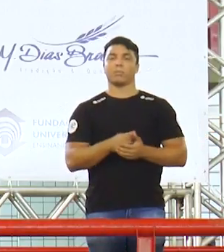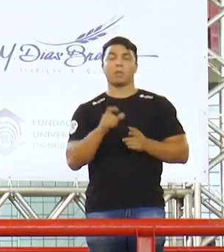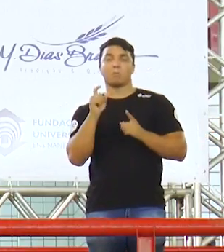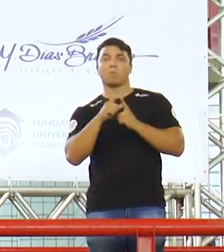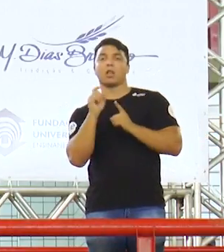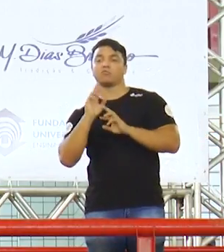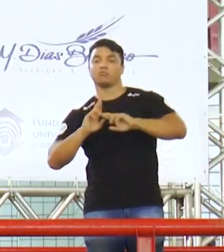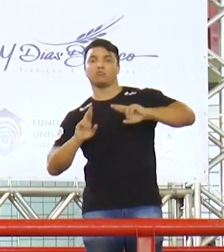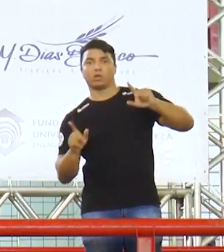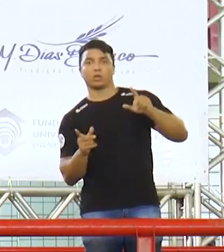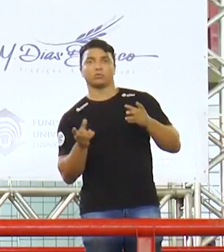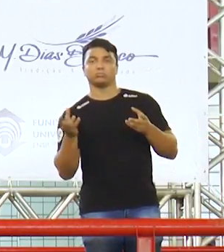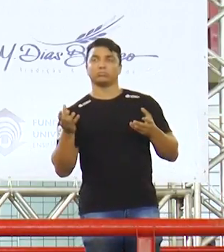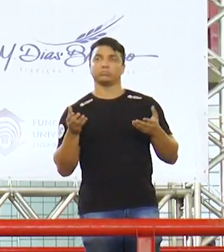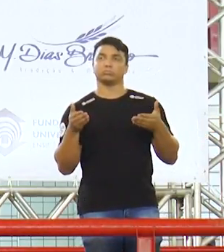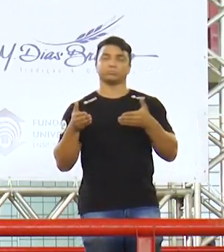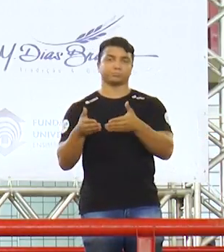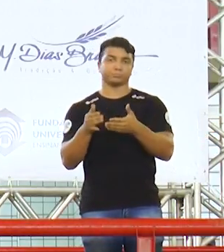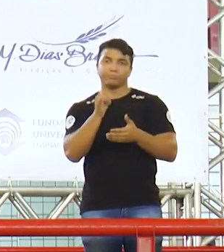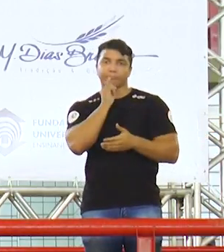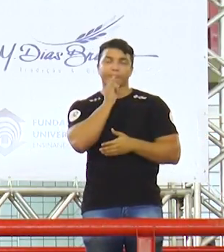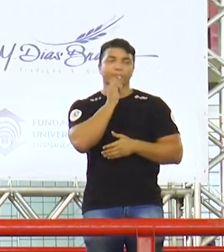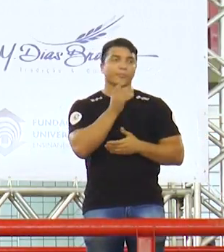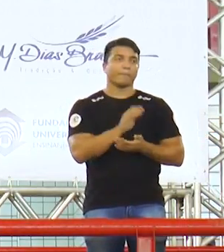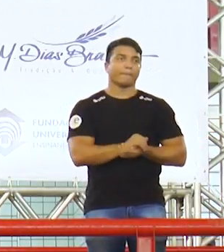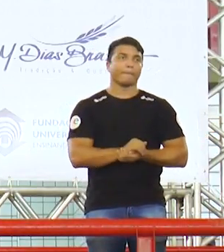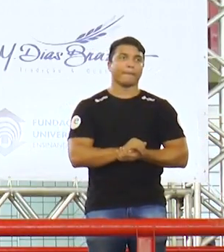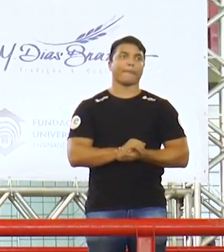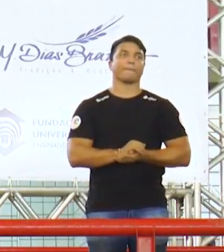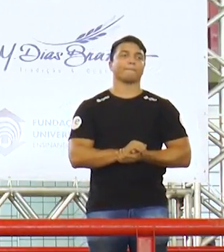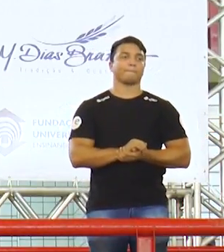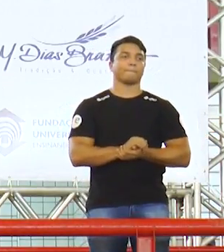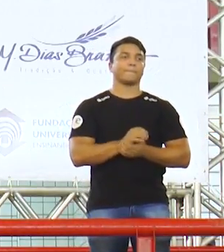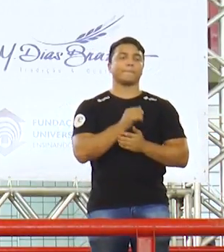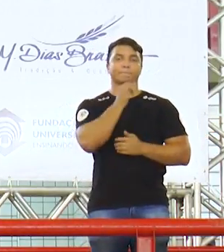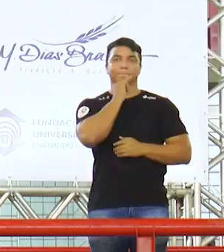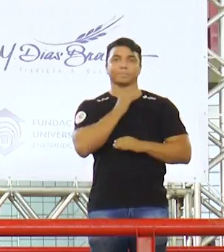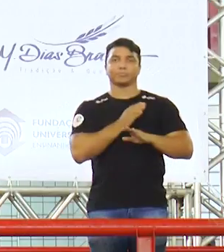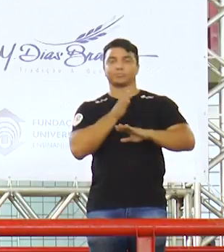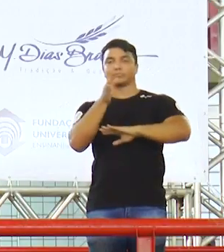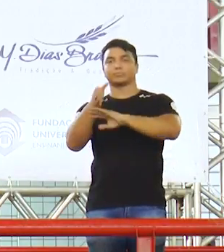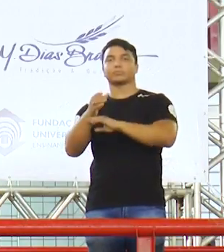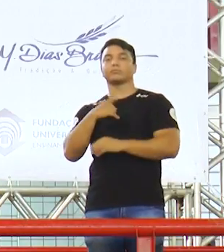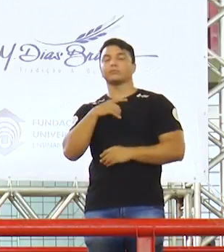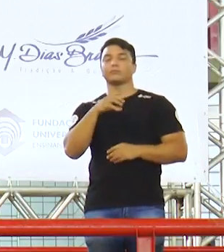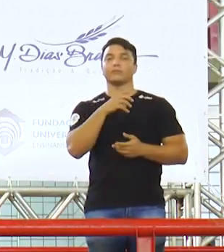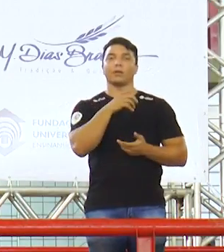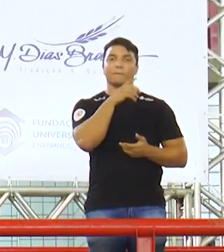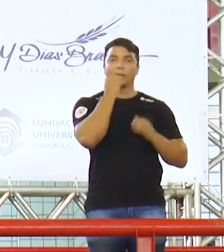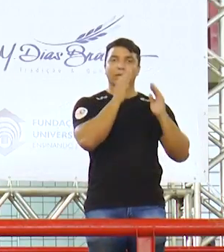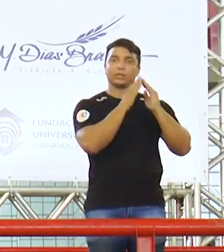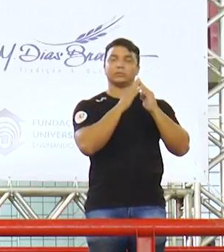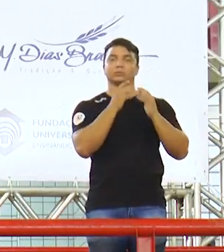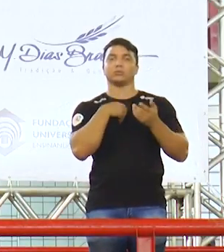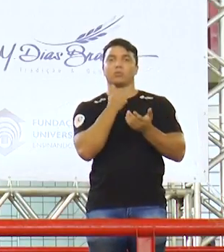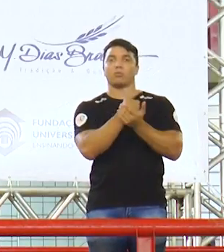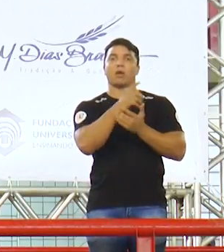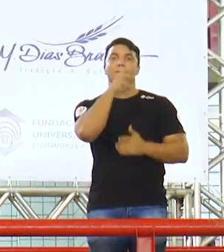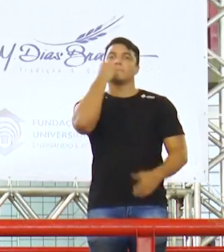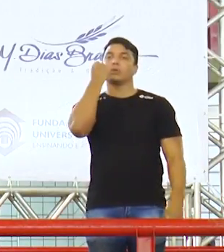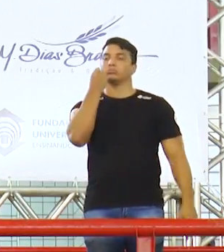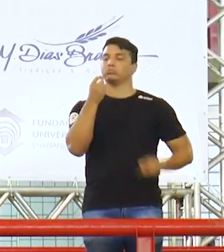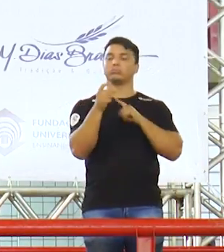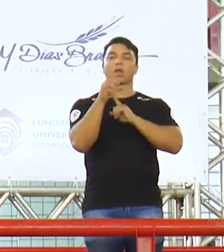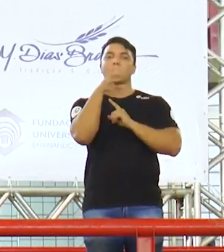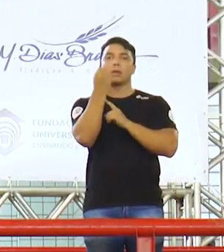coisas. Um exemplo disso, você vai à padaria comprar aquele pãozinho. Como que você chama o pãozinho